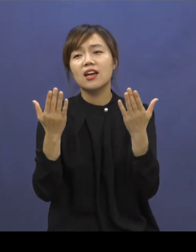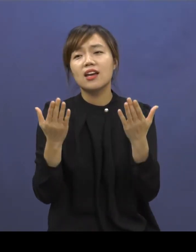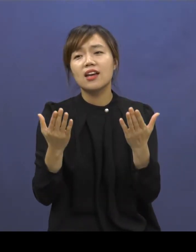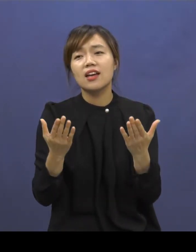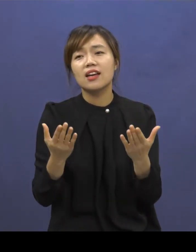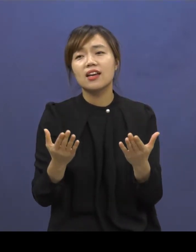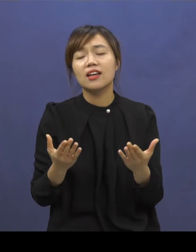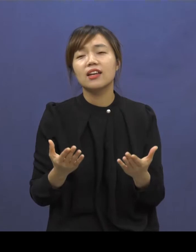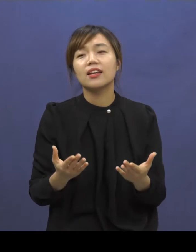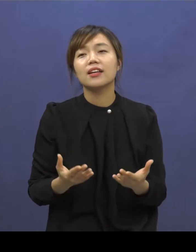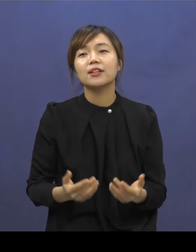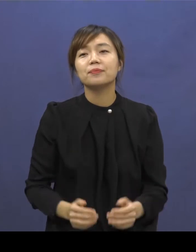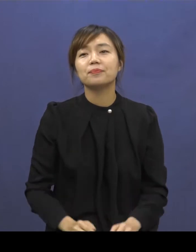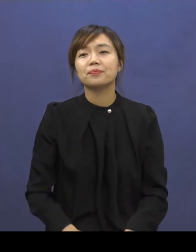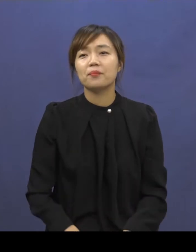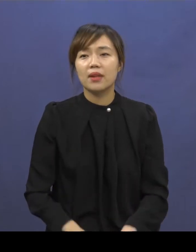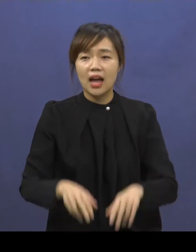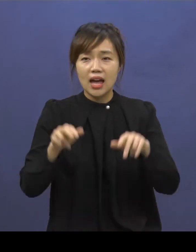회복시키네 이제 눈들어